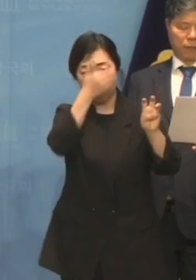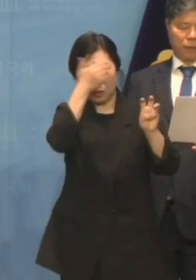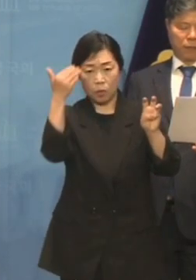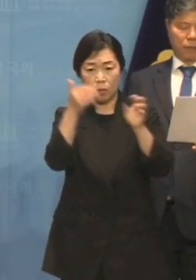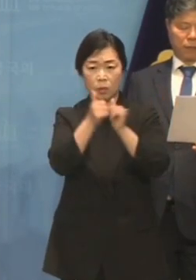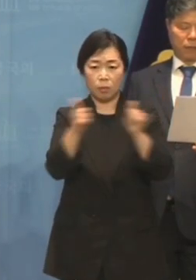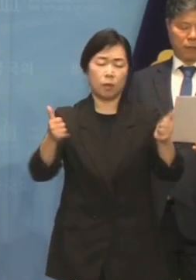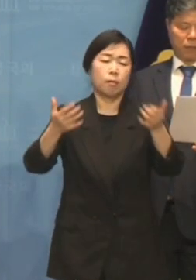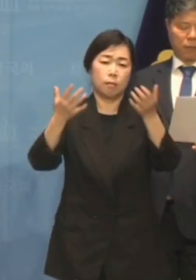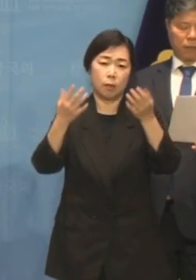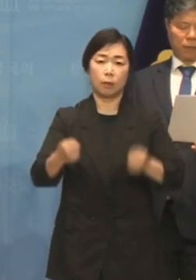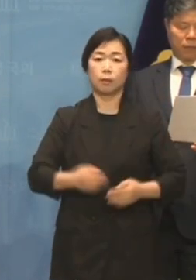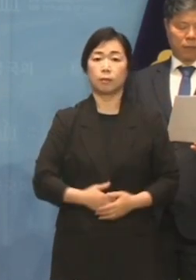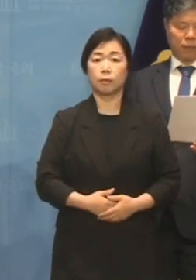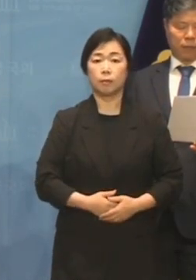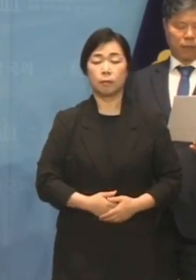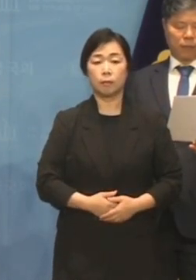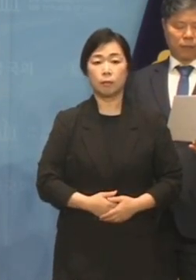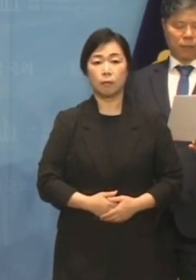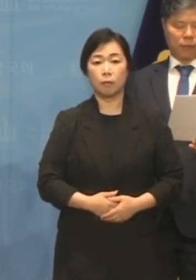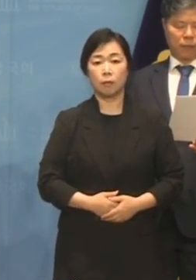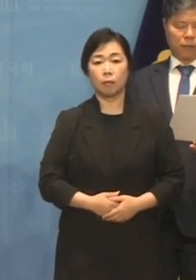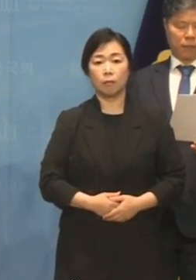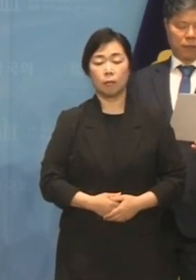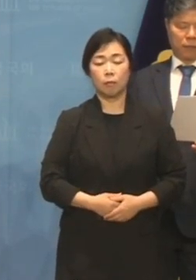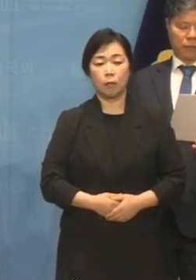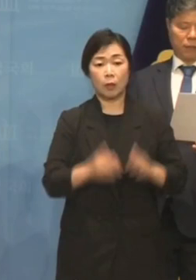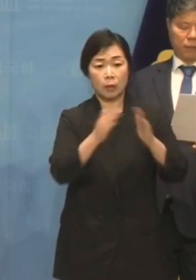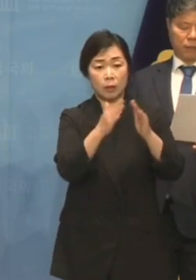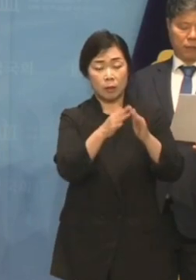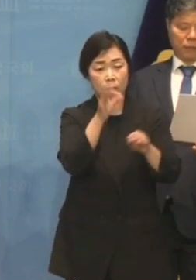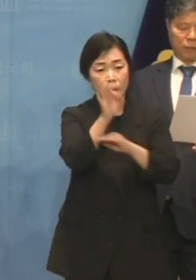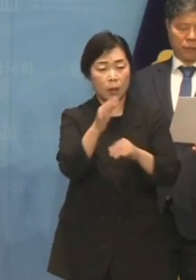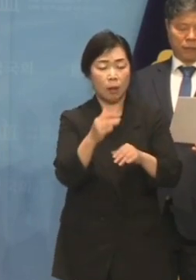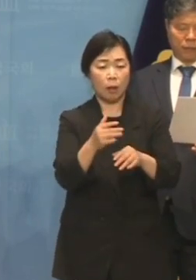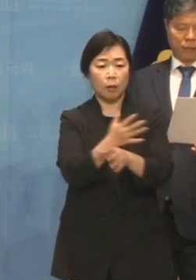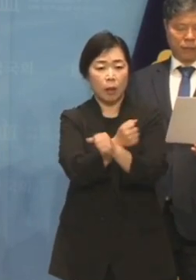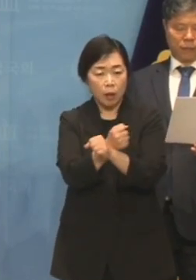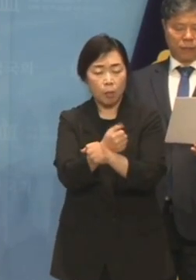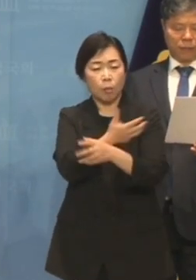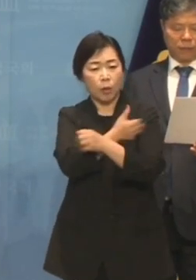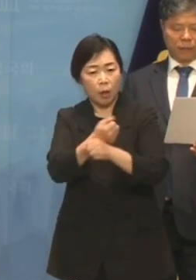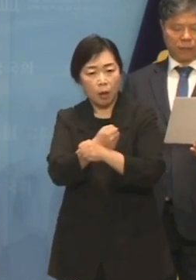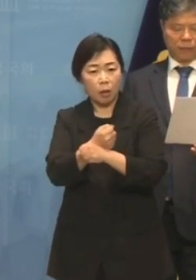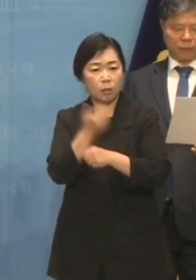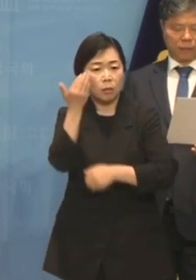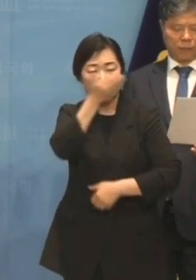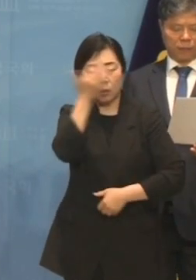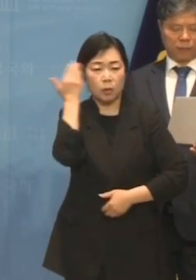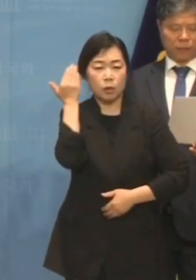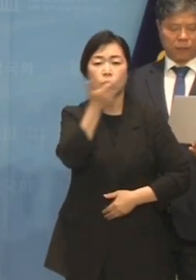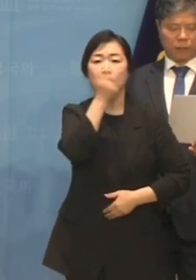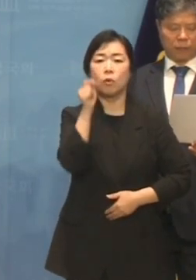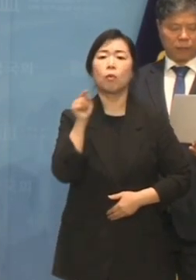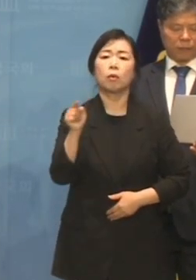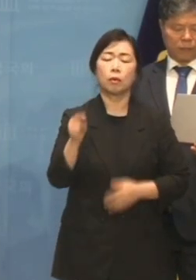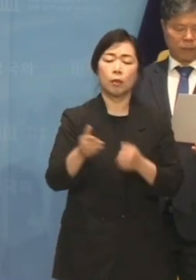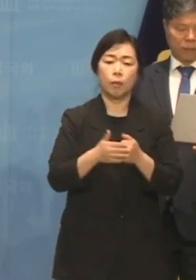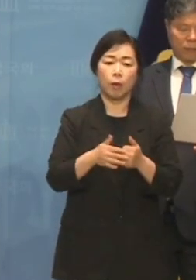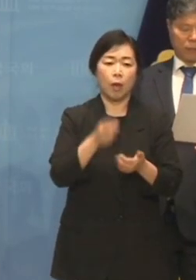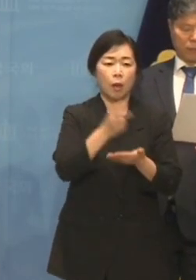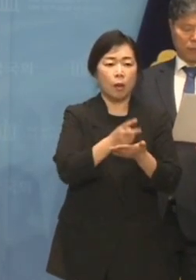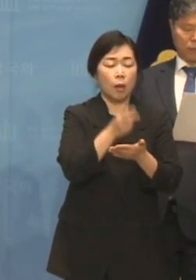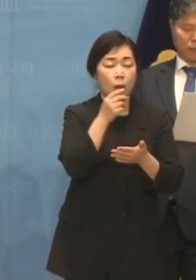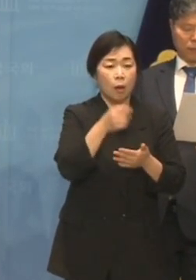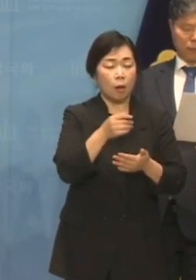많습니다. 부동산 거래 지식이 부족한 청년층은 부동산 중개인 등 제3자에 대한 의존도가